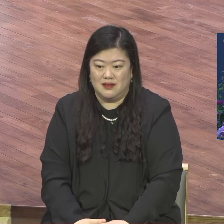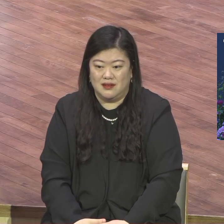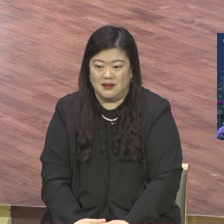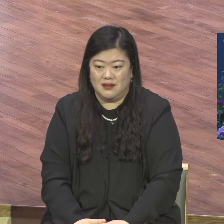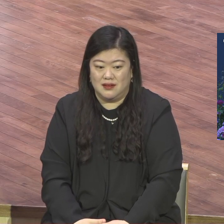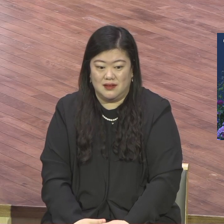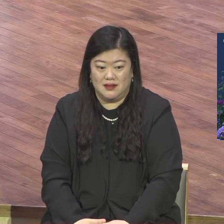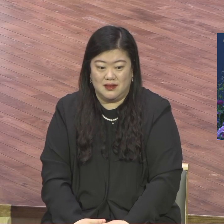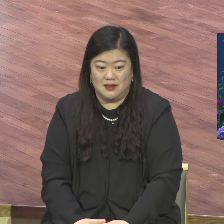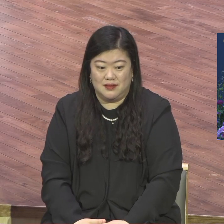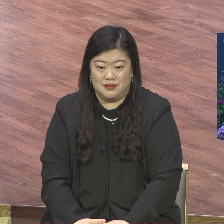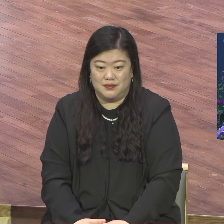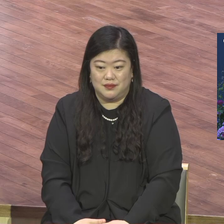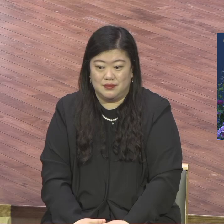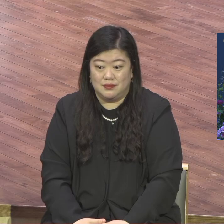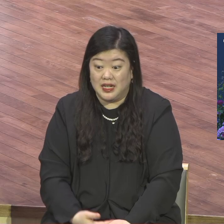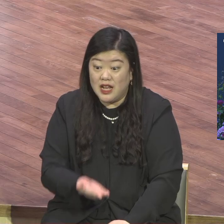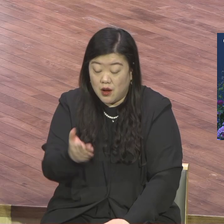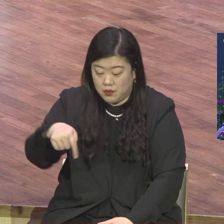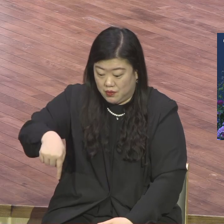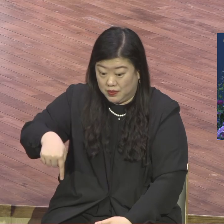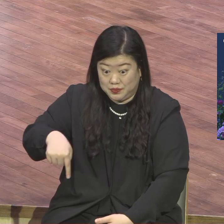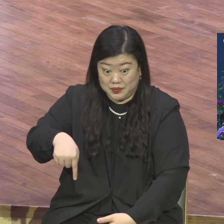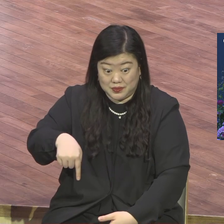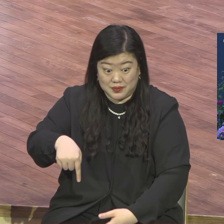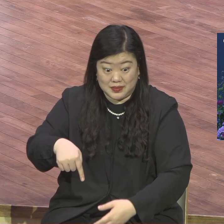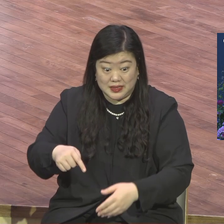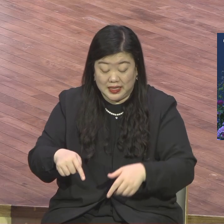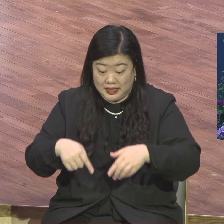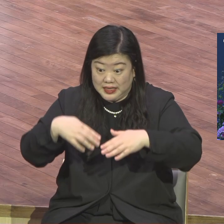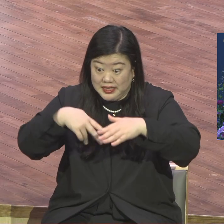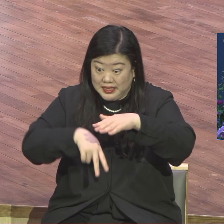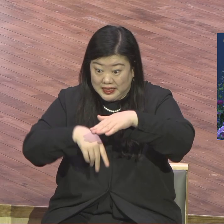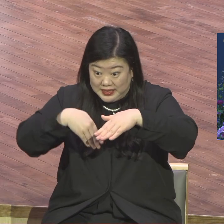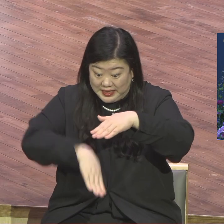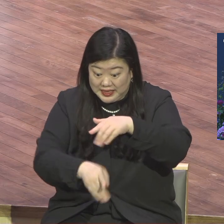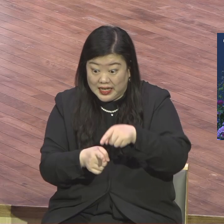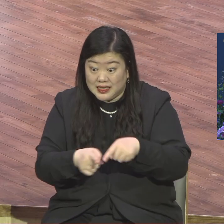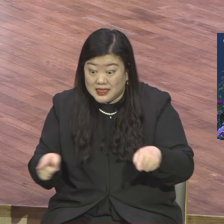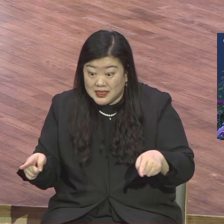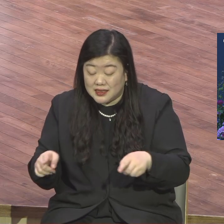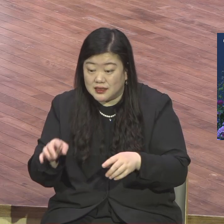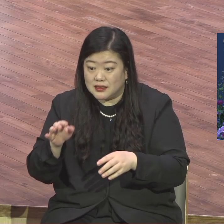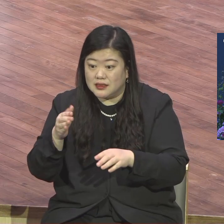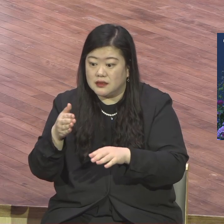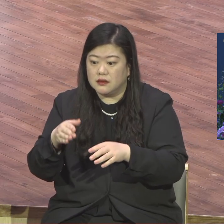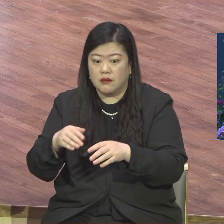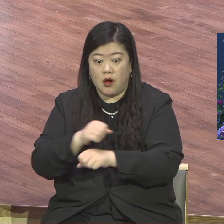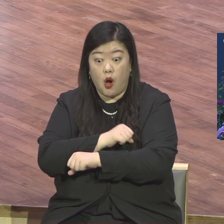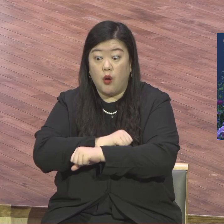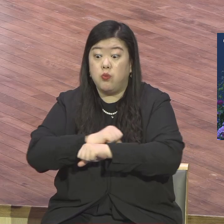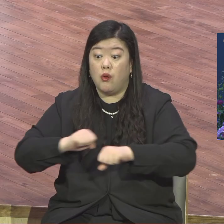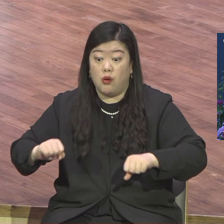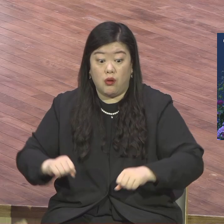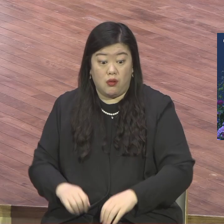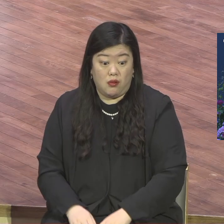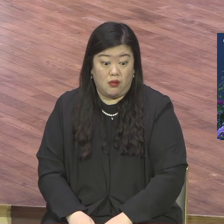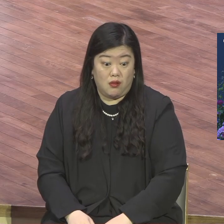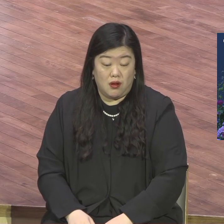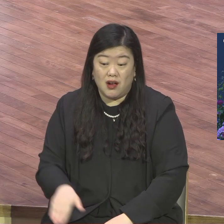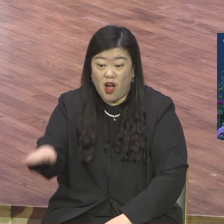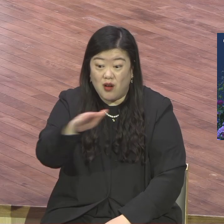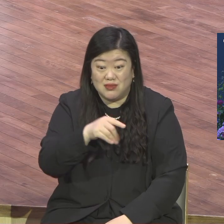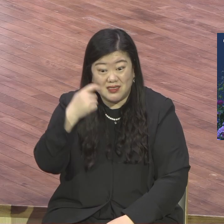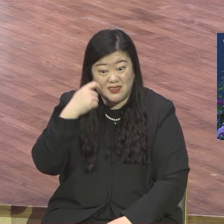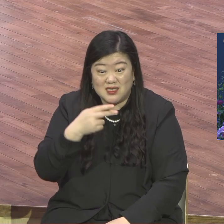도리요. 여러분이 매주 나오는 게 잘 모르는데 다른 교회에서 어지도 그래 핵심 맞추고 나는데 목사님 교회가 너무